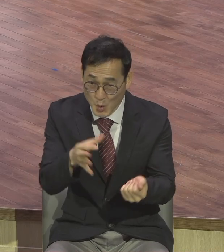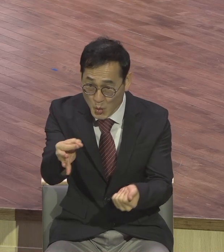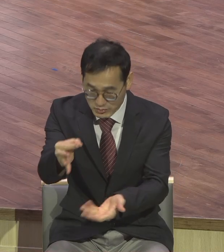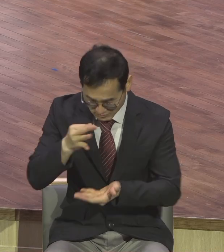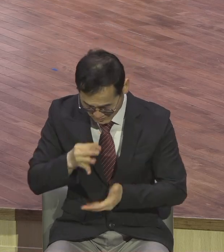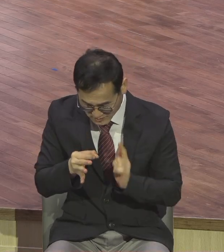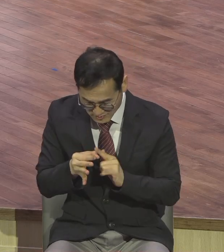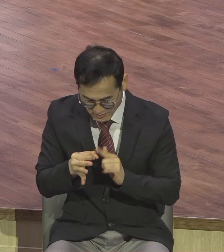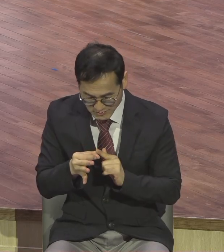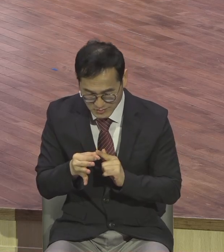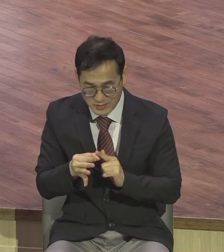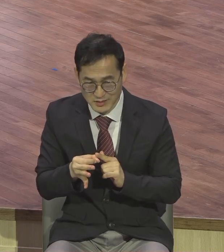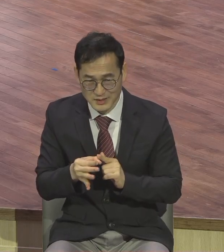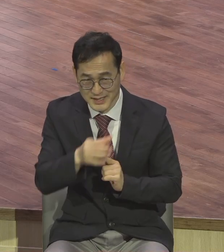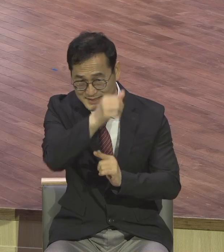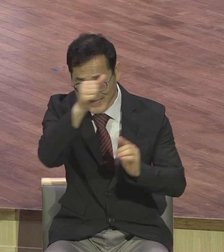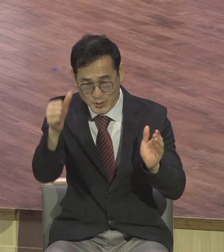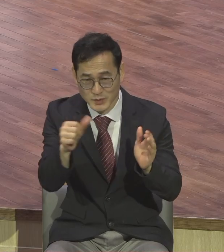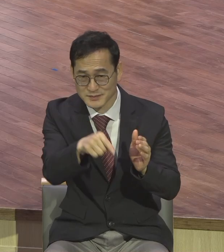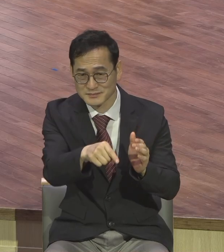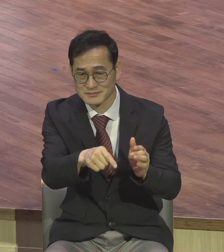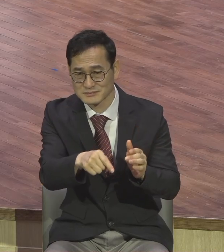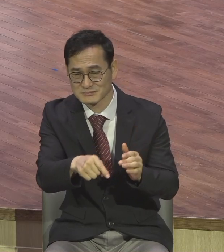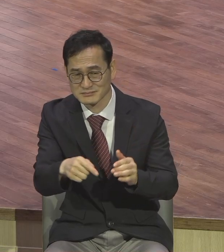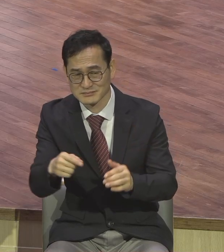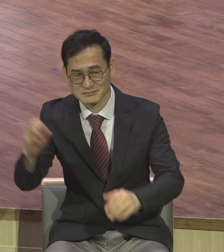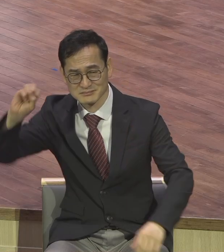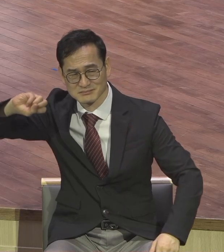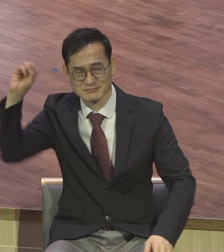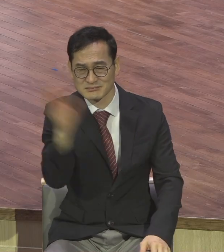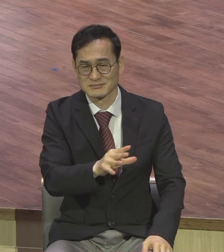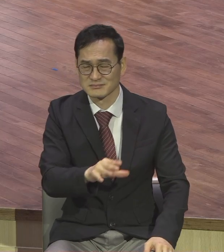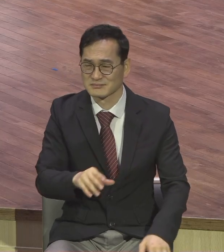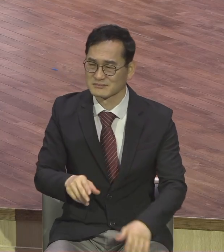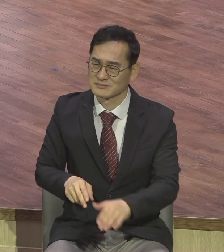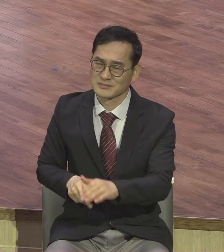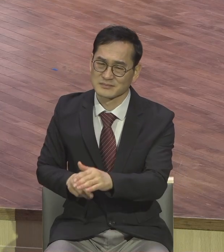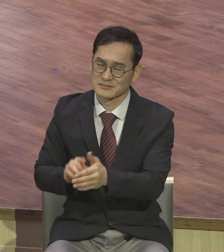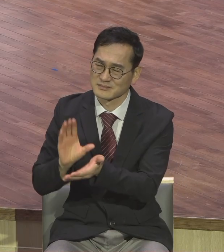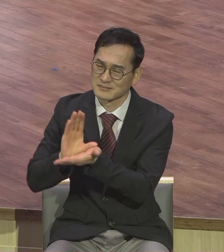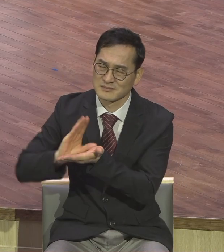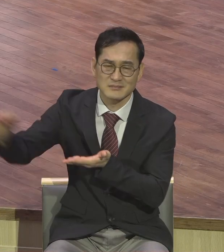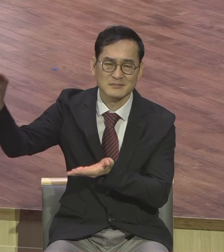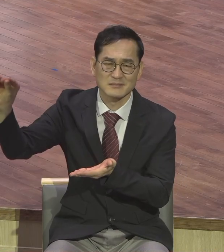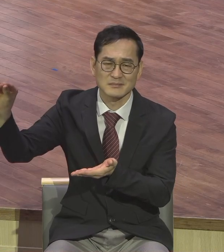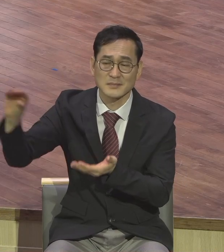또 장로들 앞에 팍 던지고 밖에 뛰어나갔습니다. 그리고 목매서